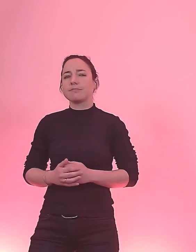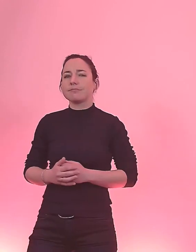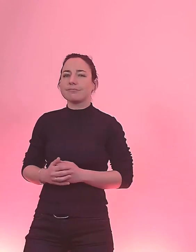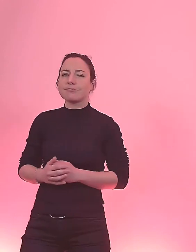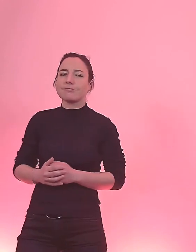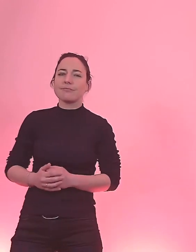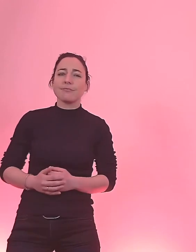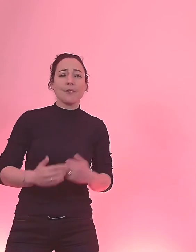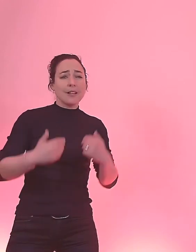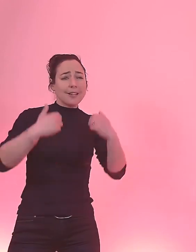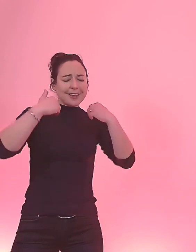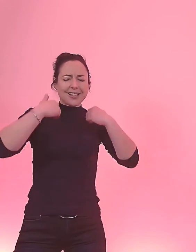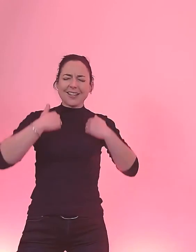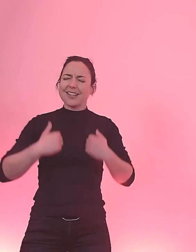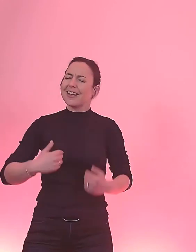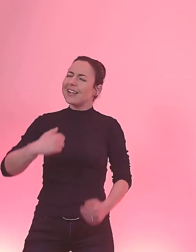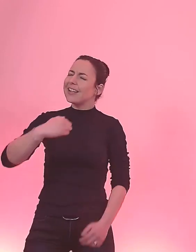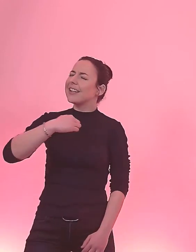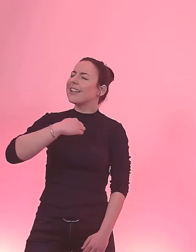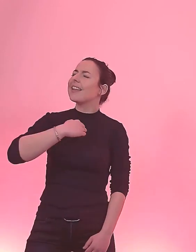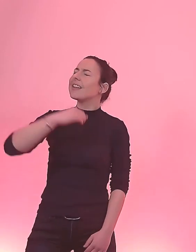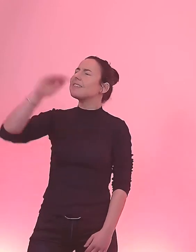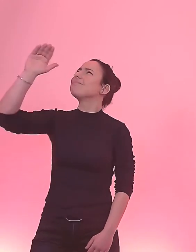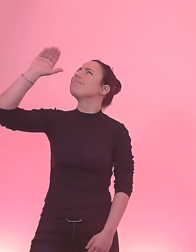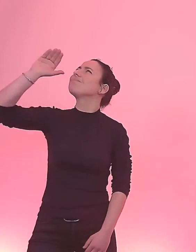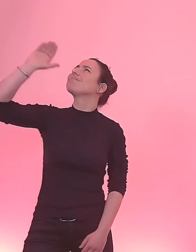heer ik nog zat